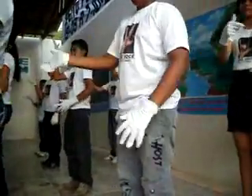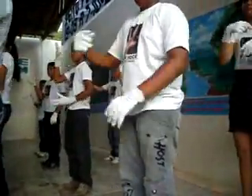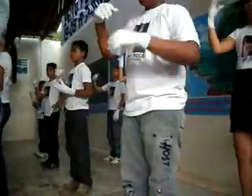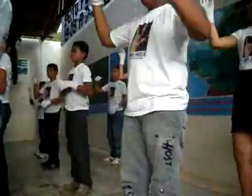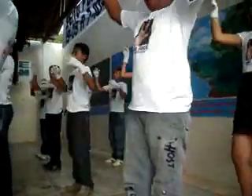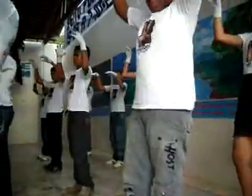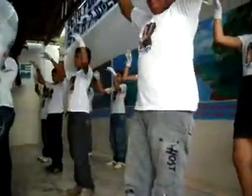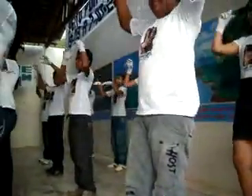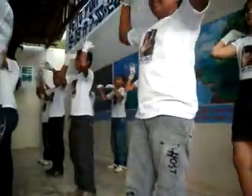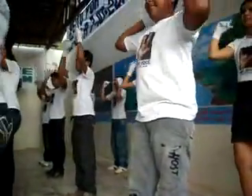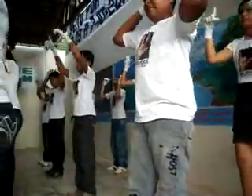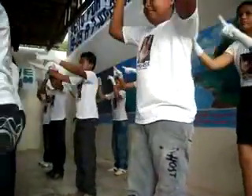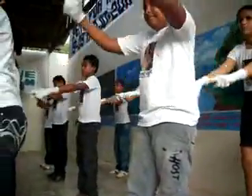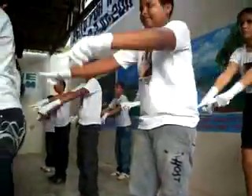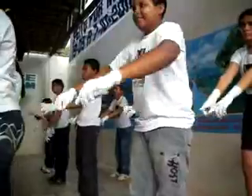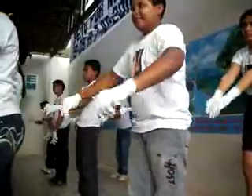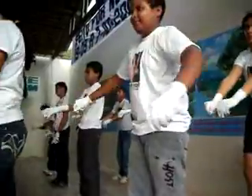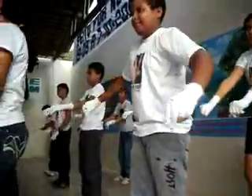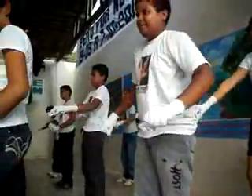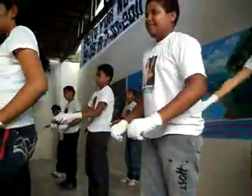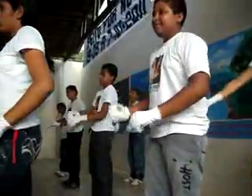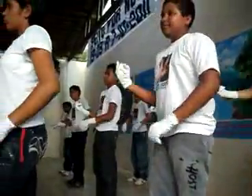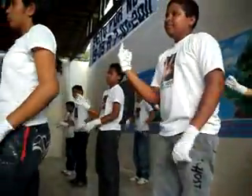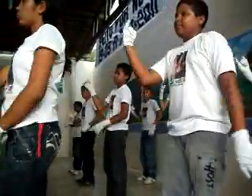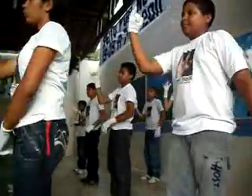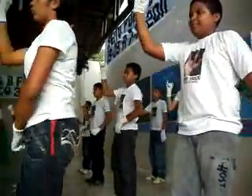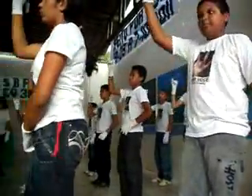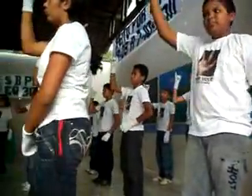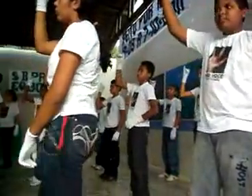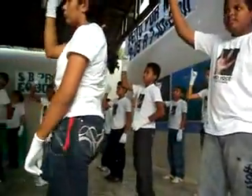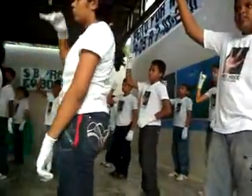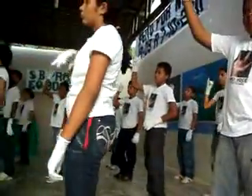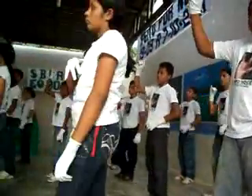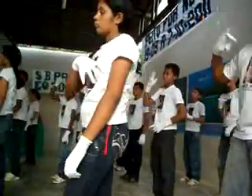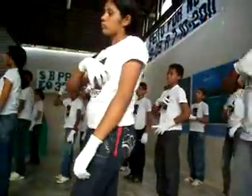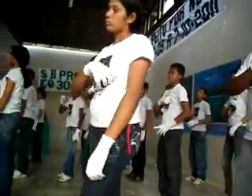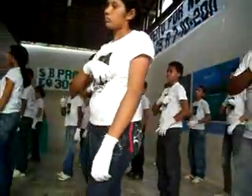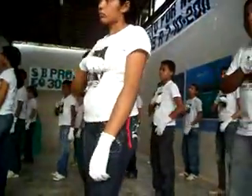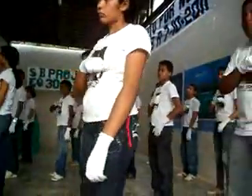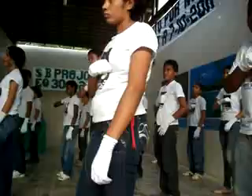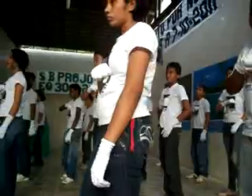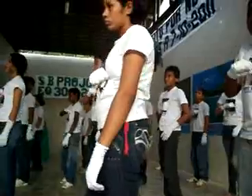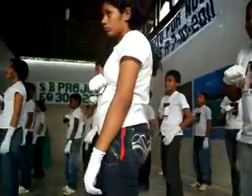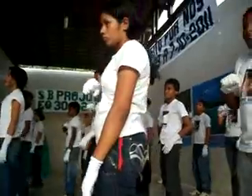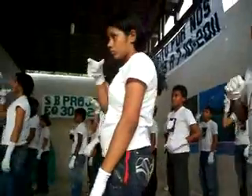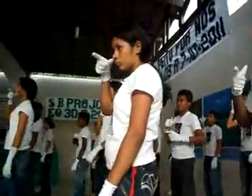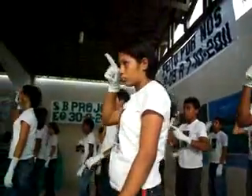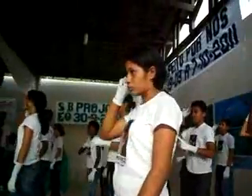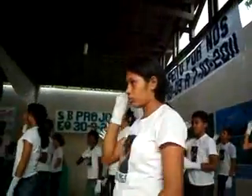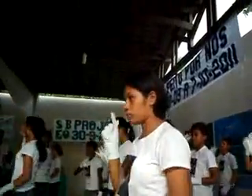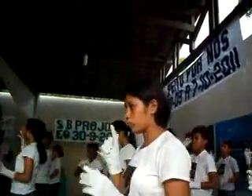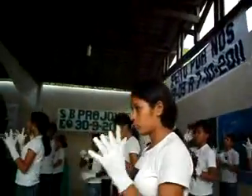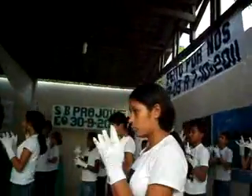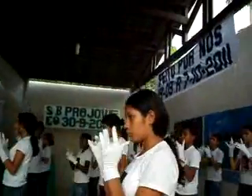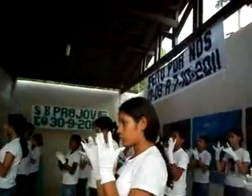meu desejo e me mantendo bem Amando simplesmente pelo que é Hoje, namorada,